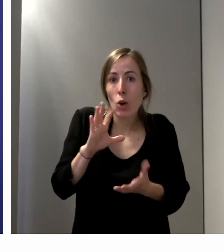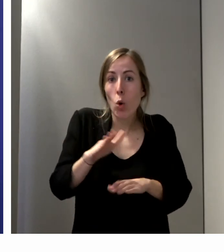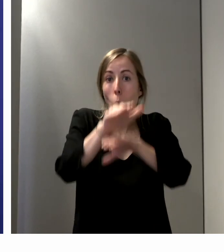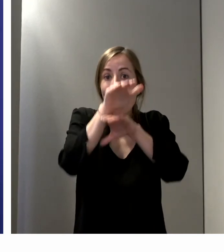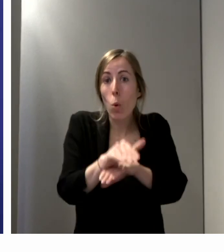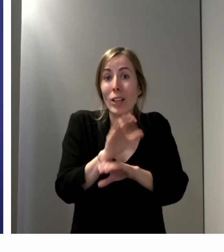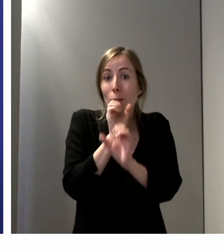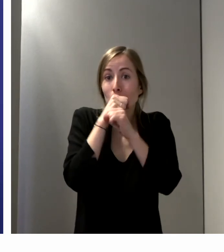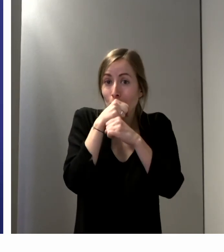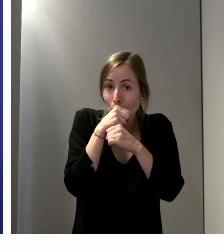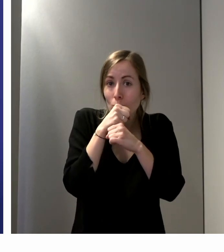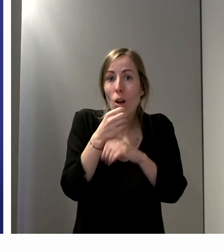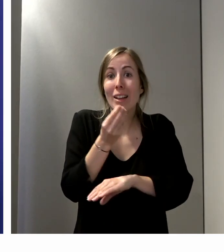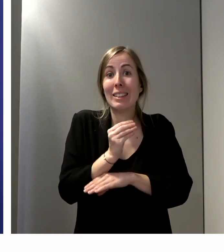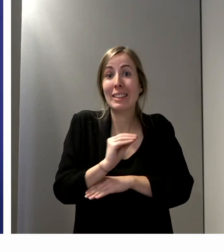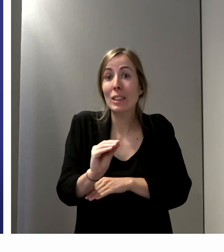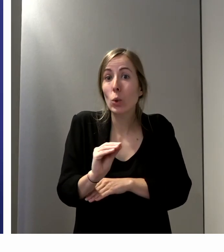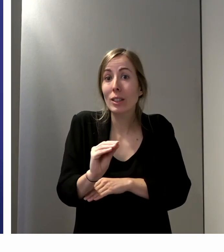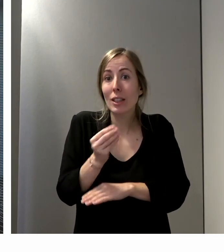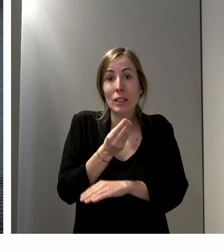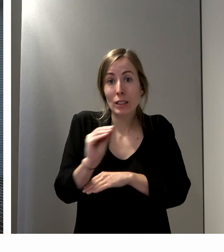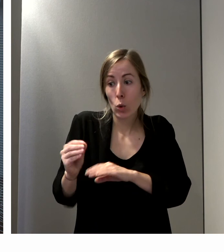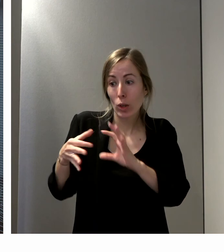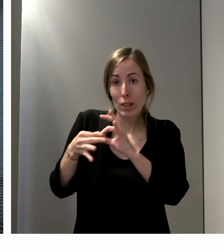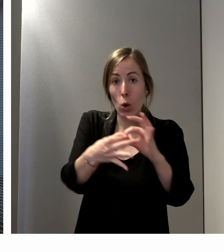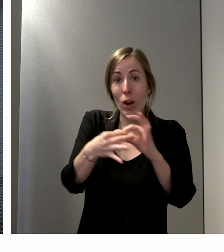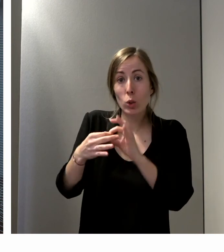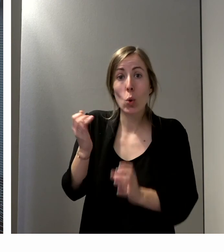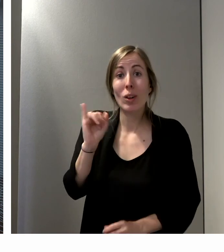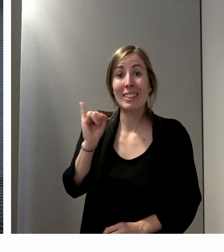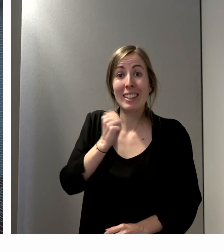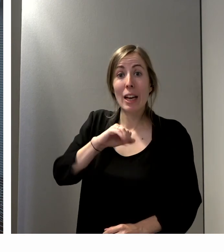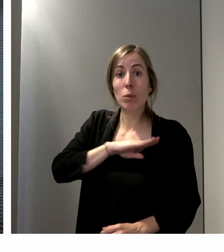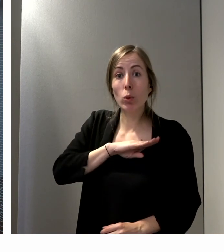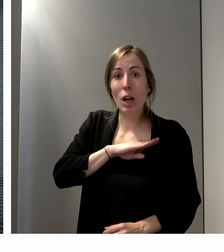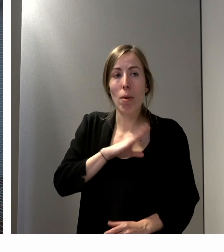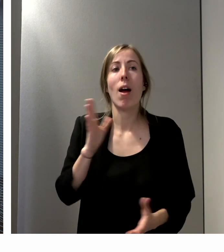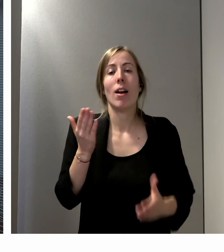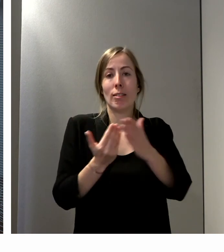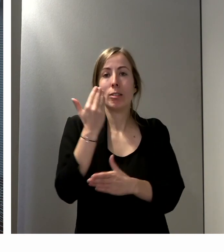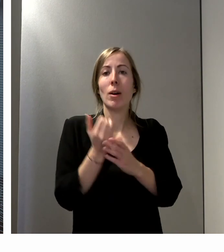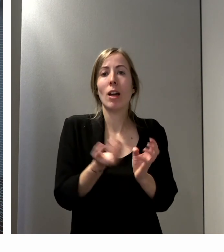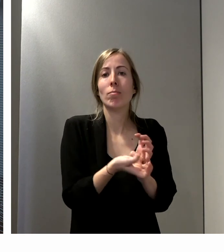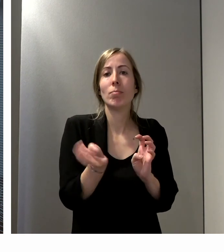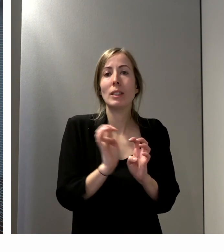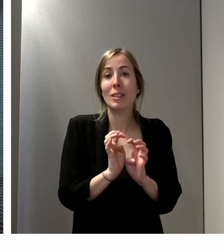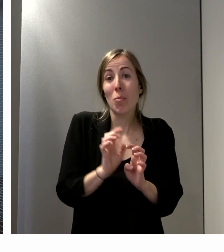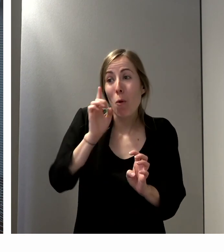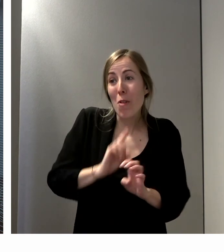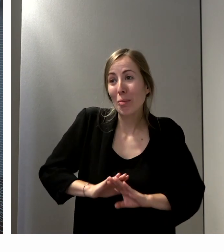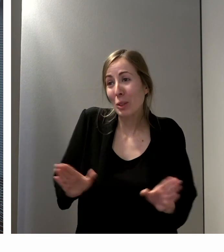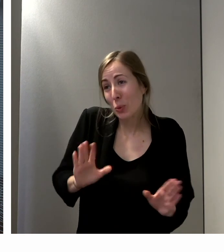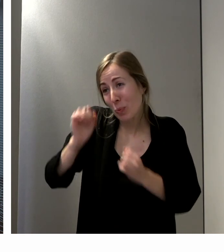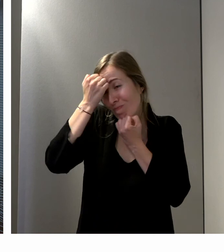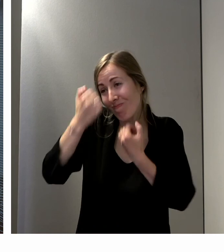de l'anonymat et de la sécurité des relations. Je pense que ce matin, notre table ronde, même si elle n'était que féminine, ce